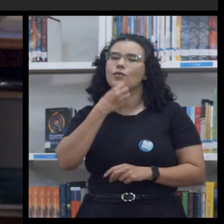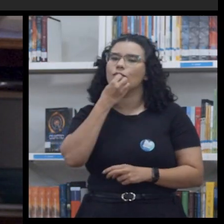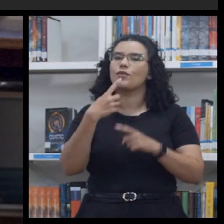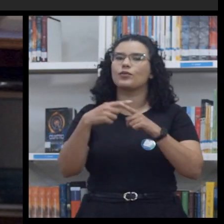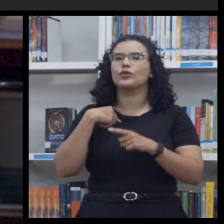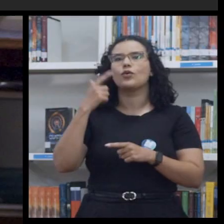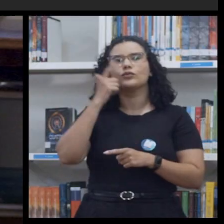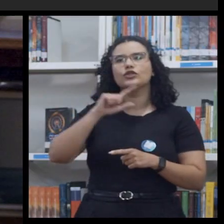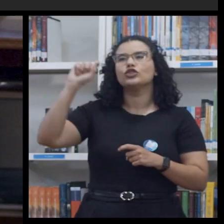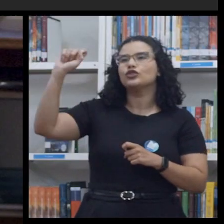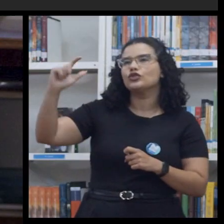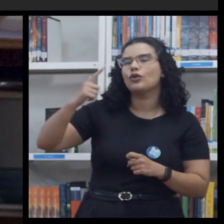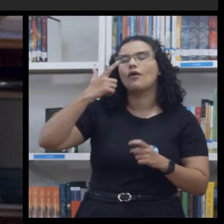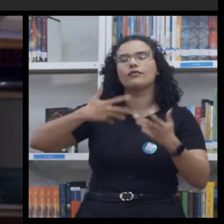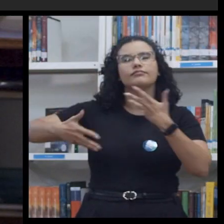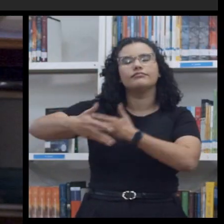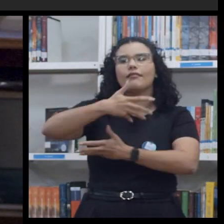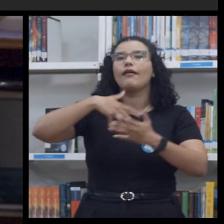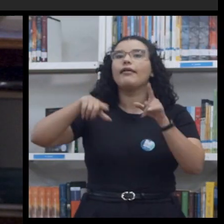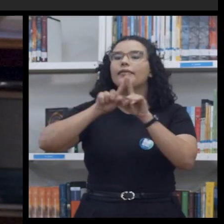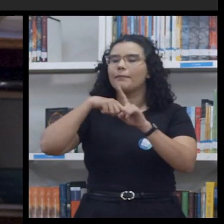vivi o sol, eu vi a caminhada e eu fiz um novo amigo.